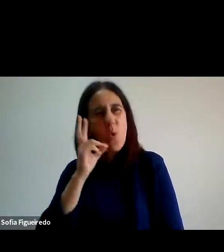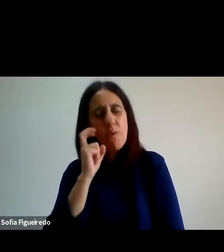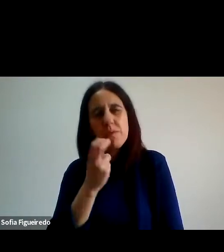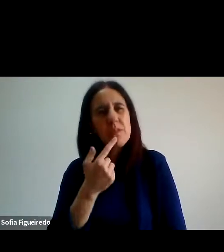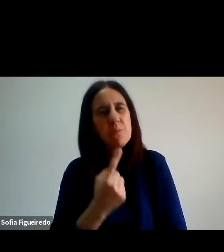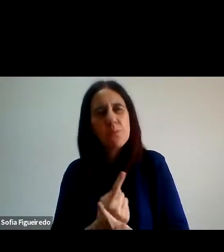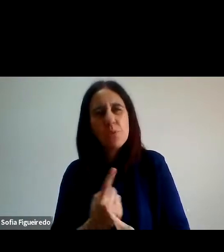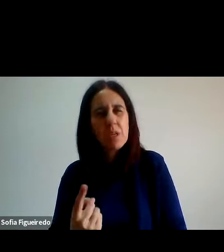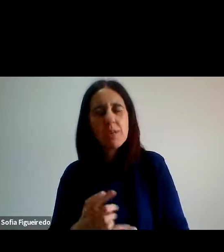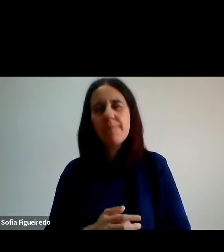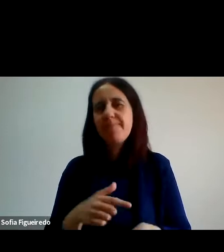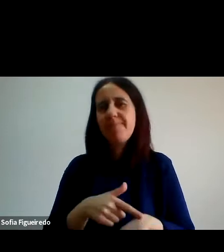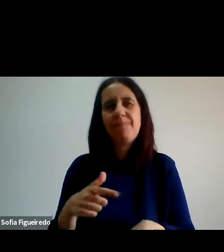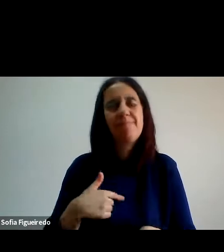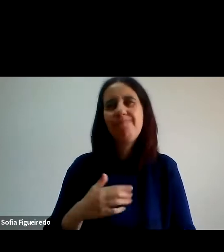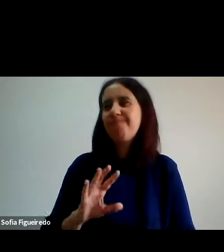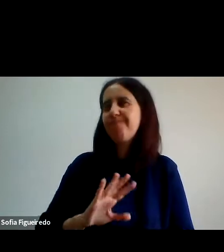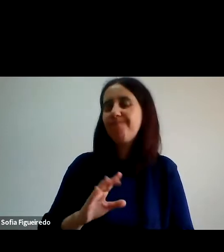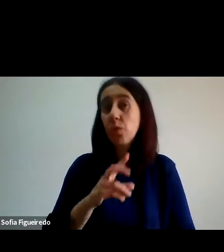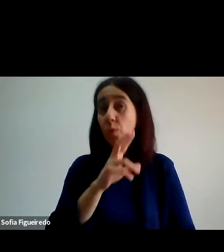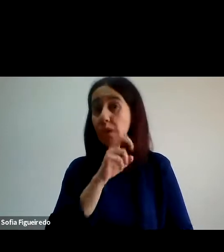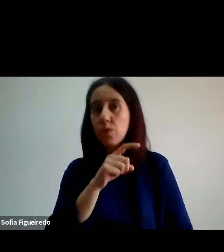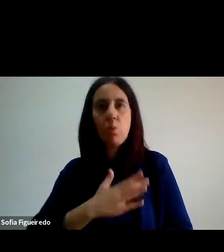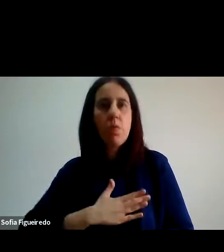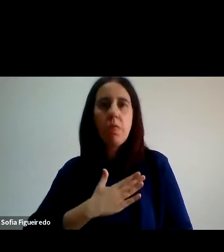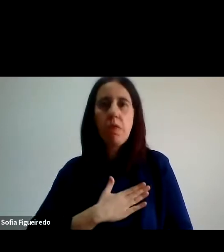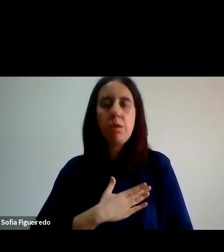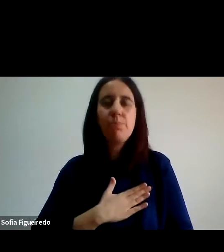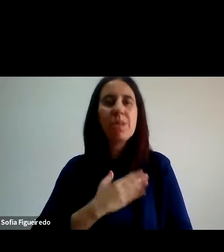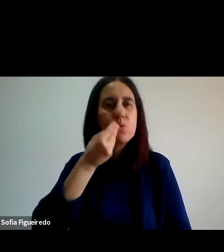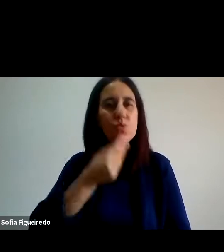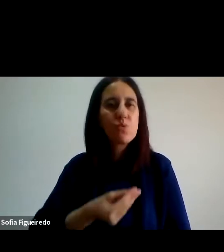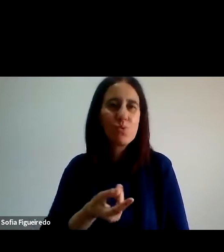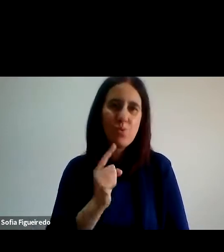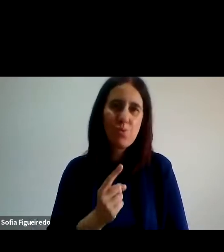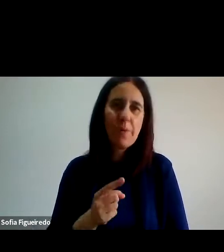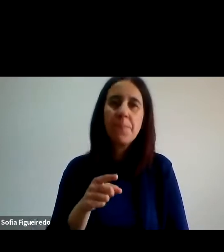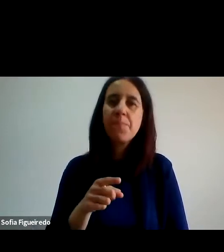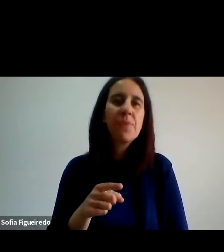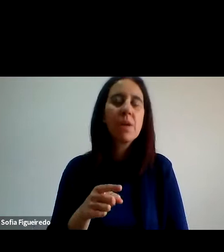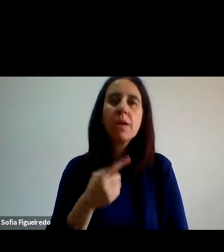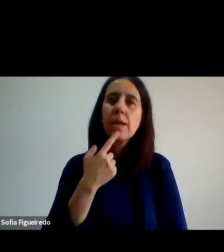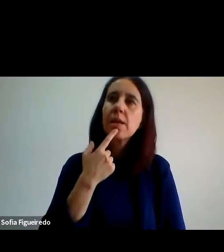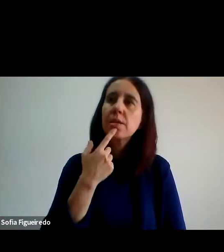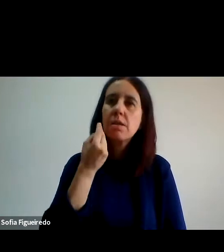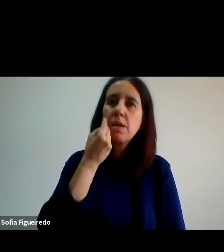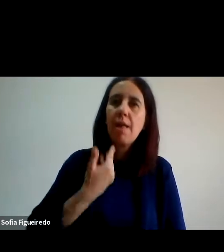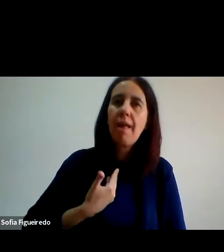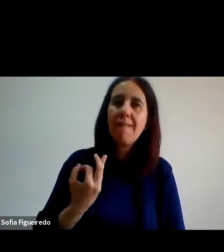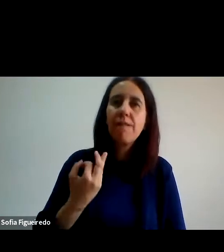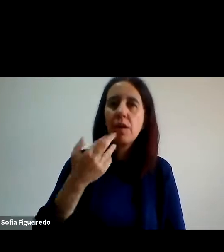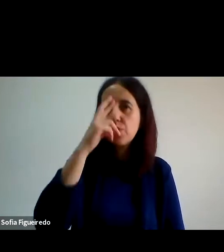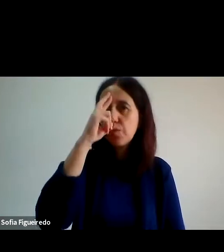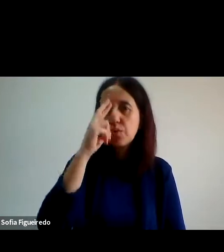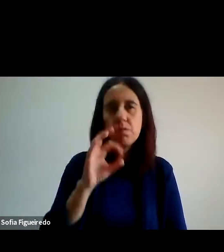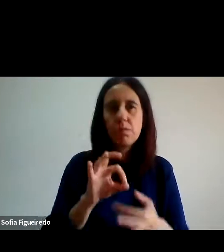eu pensei, não, eu de facto não quero ouvir isto, porque acho que isto é injusto, isto não representa aquilo de facto que é um esforço, mas há